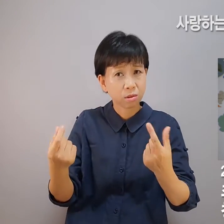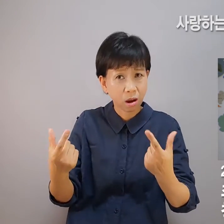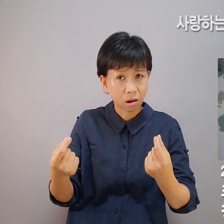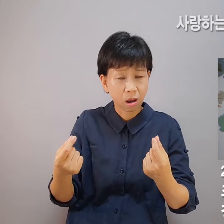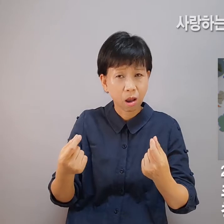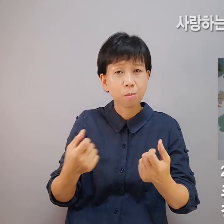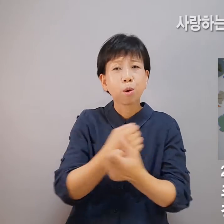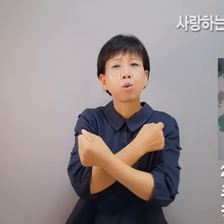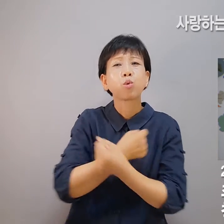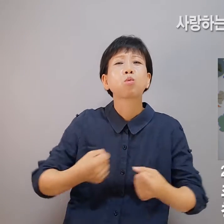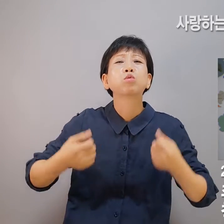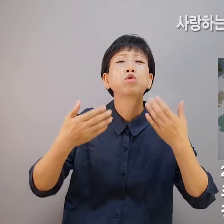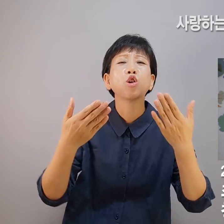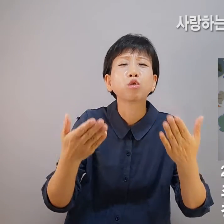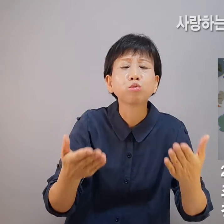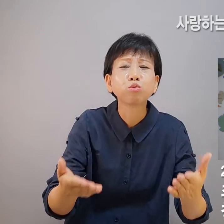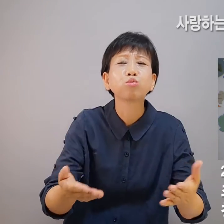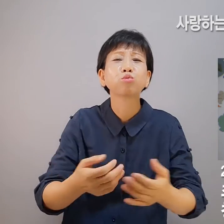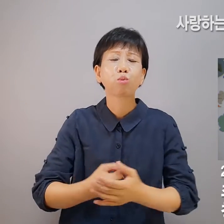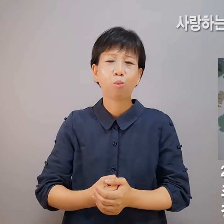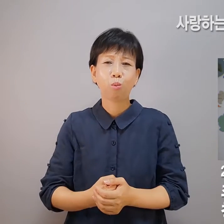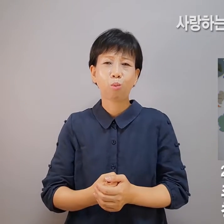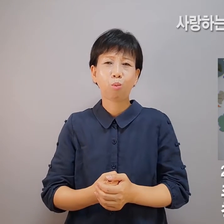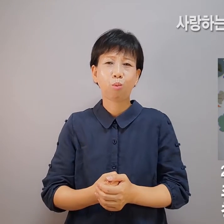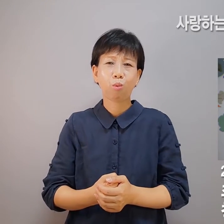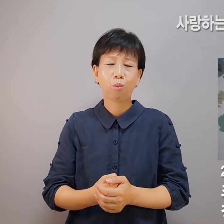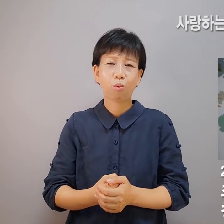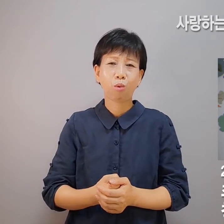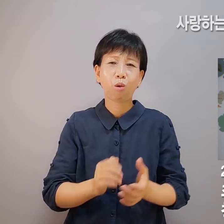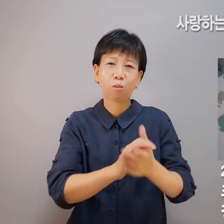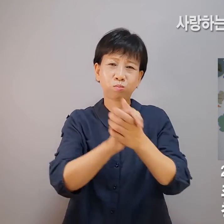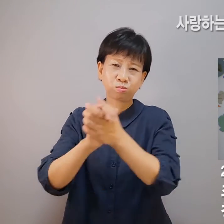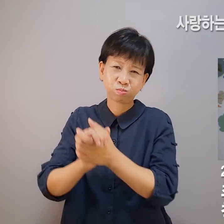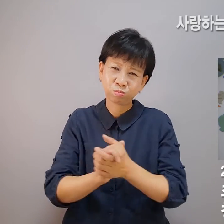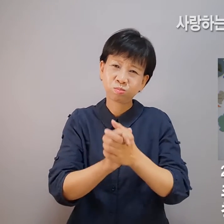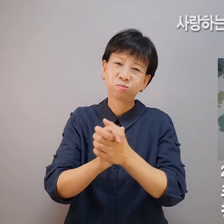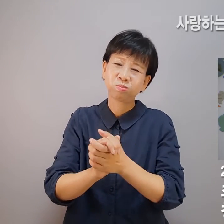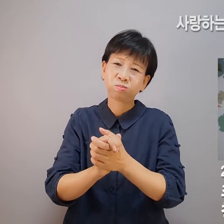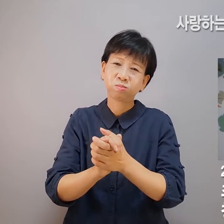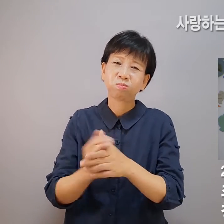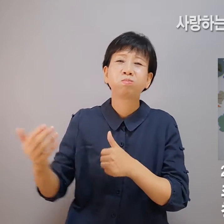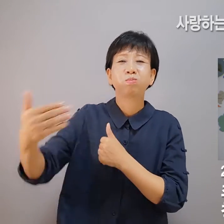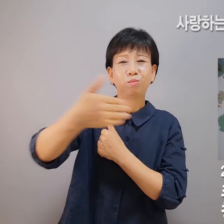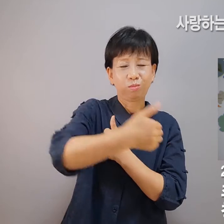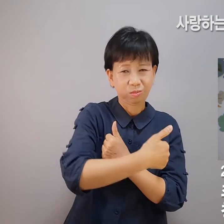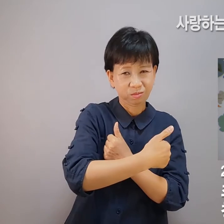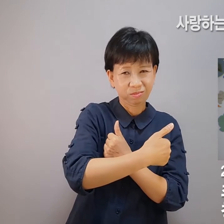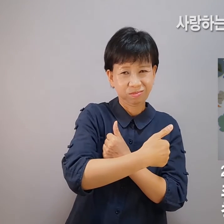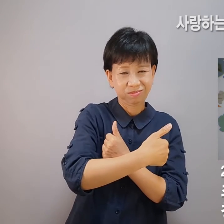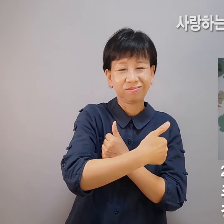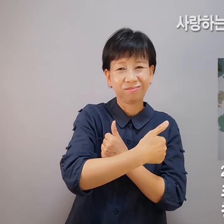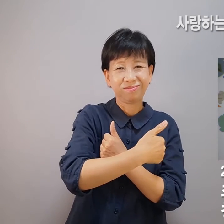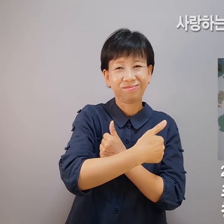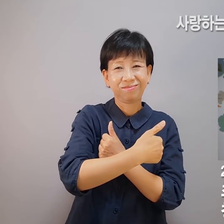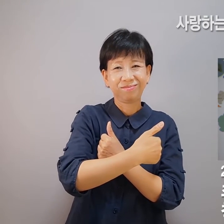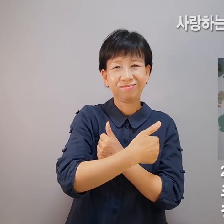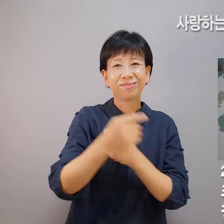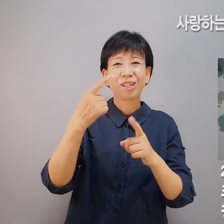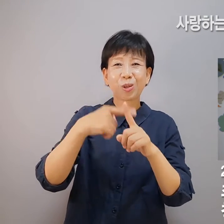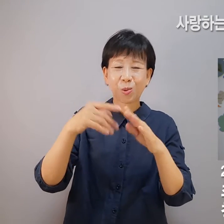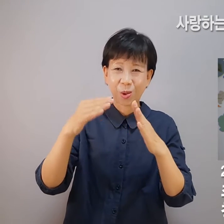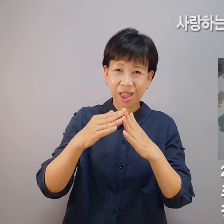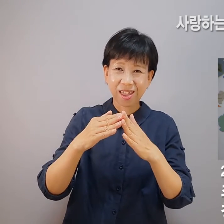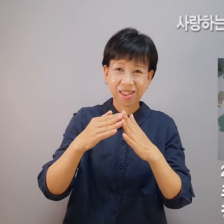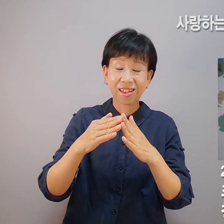용서하시고 화합하시고 서로 사랑하는 게 교회라는 공동체가 아닐까. 교회는 뭐다, 교회는 뭐다,